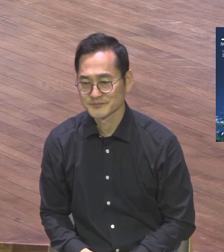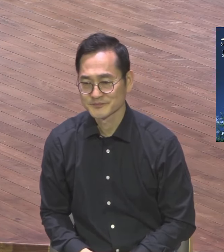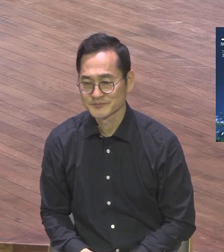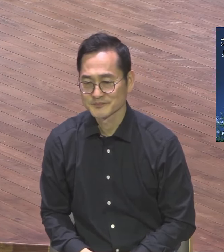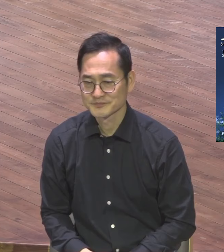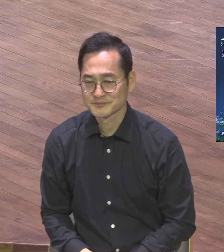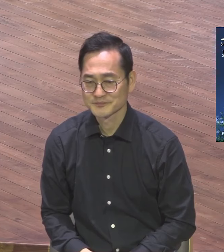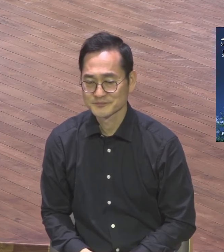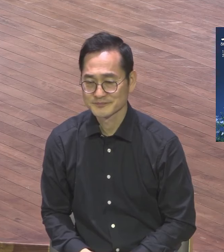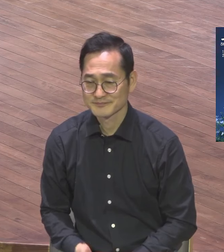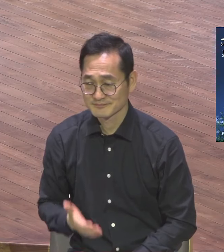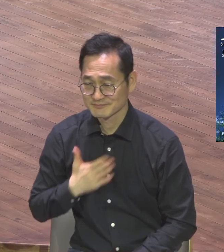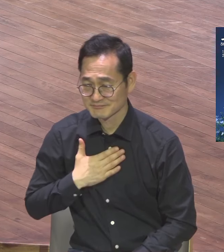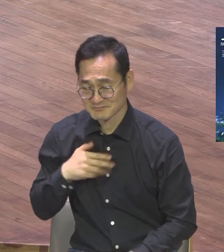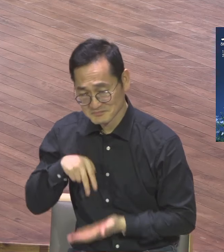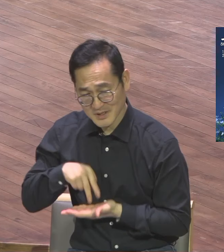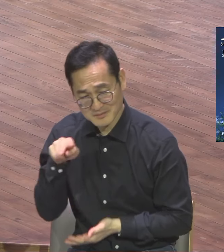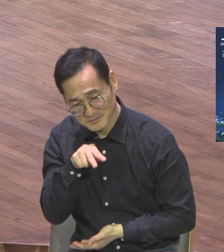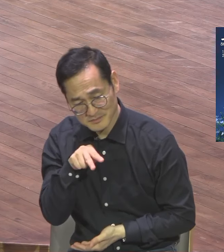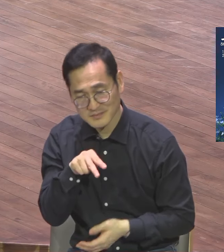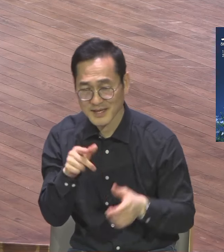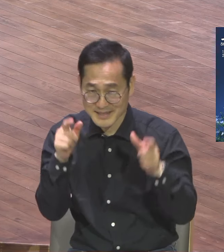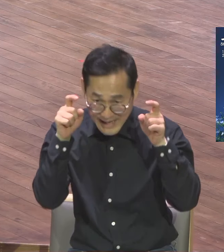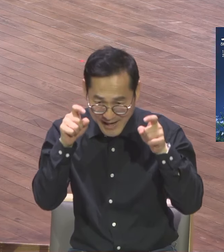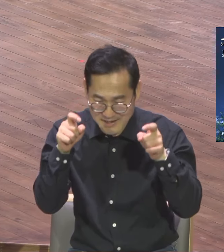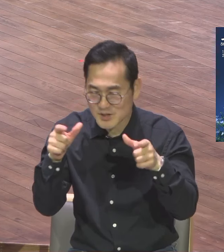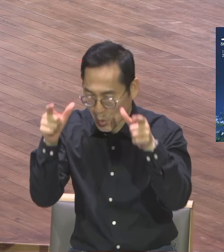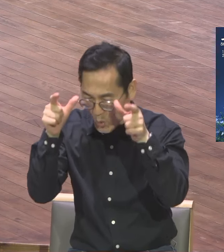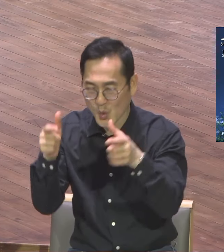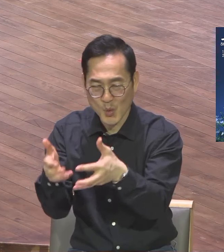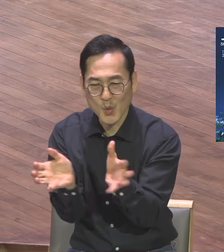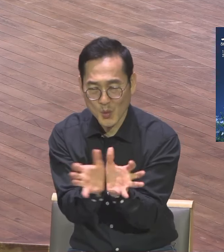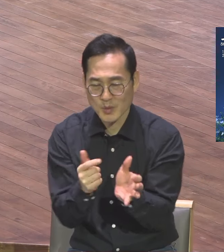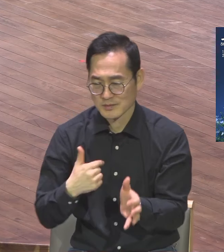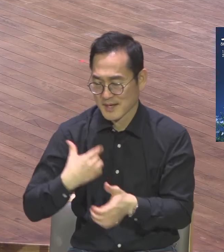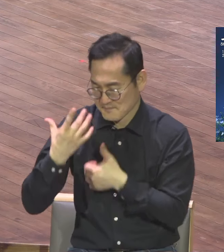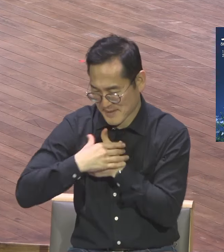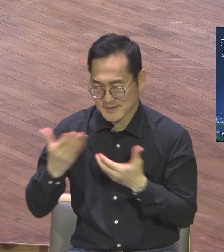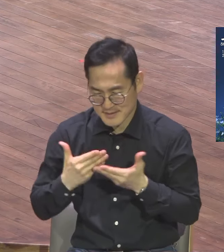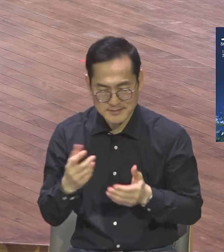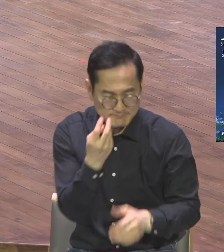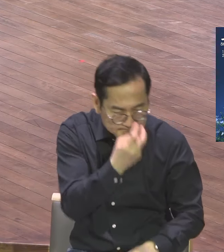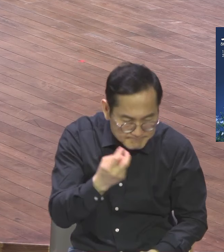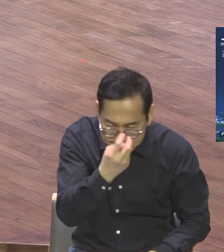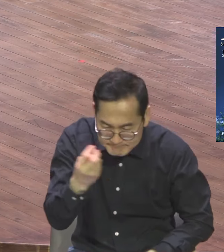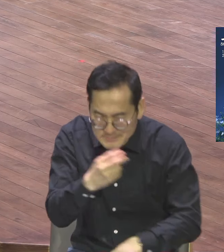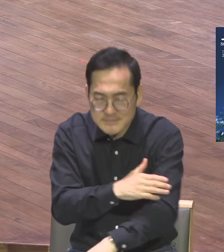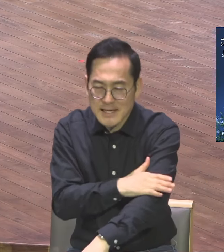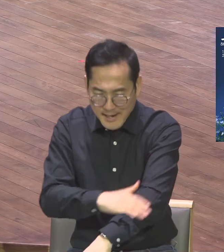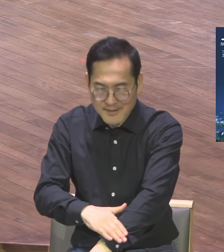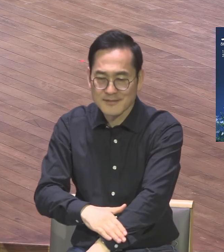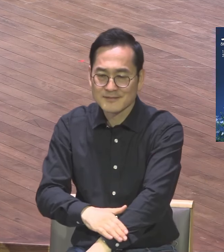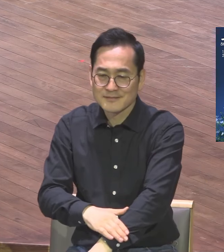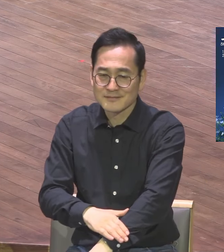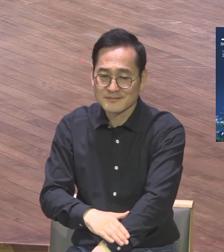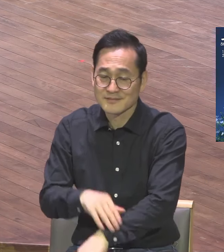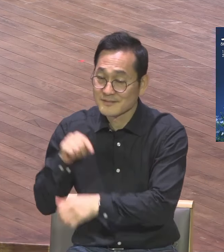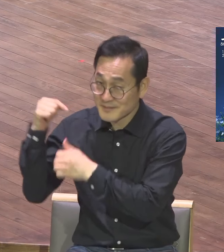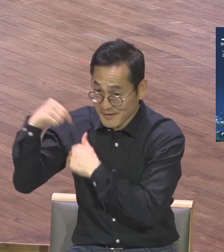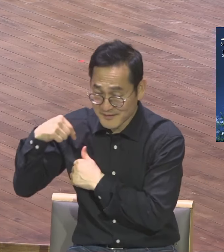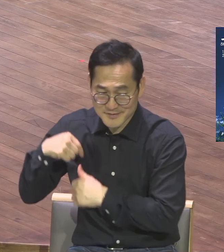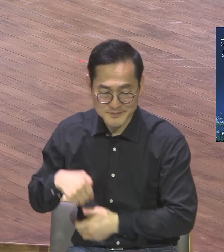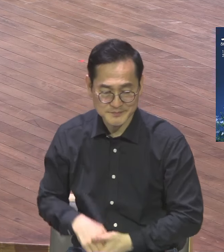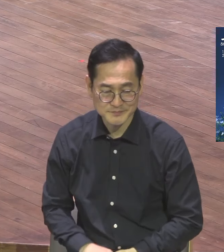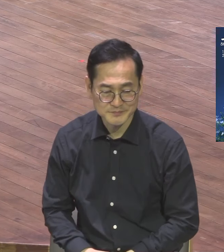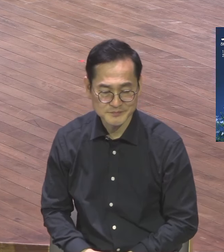양떼 현장에. 본문에 이렇게 맡겨진 사역을 제대로 감당하기 위해서 여러분이 어떻게 해야 되는지 지혜를 주고 있는데